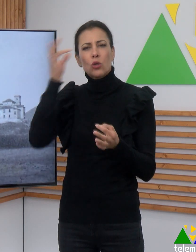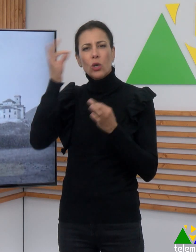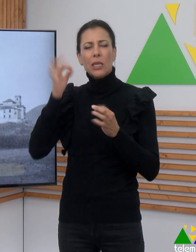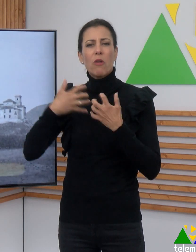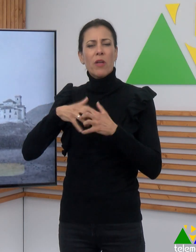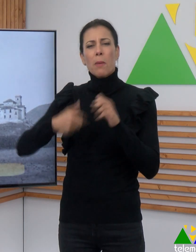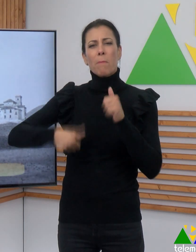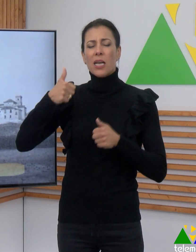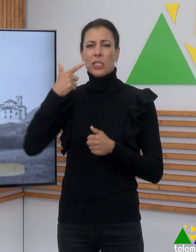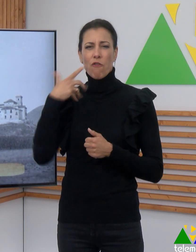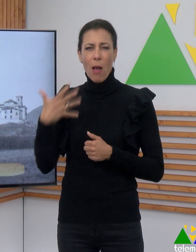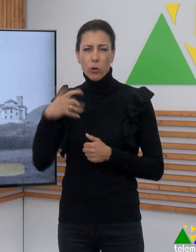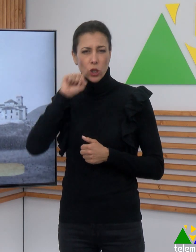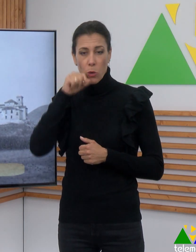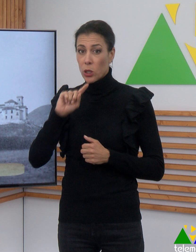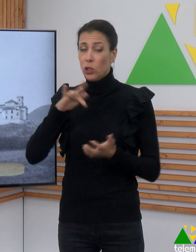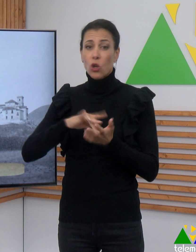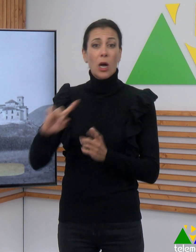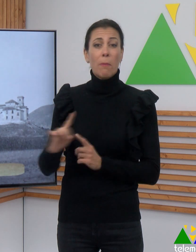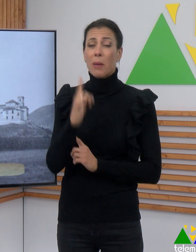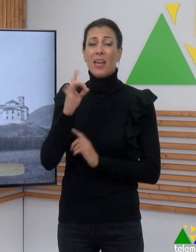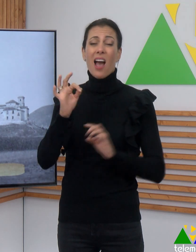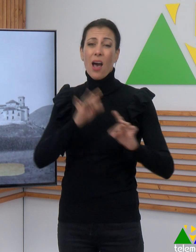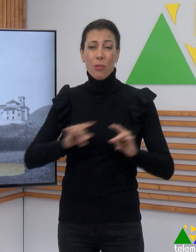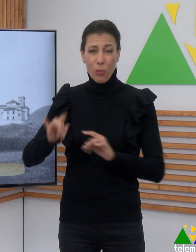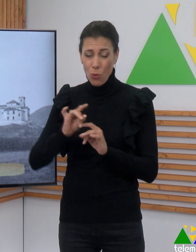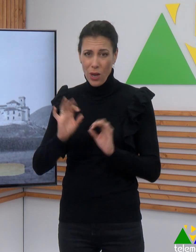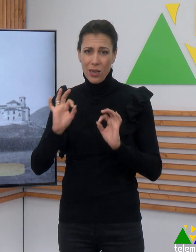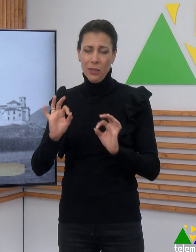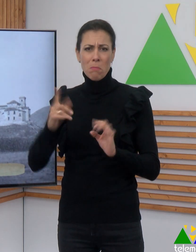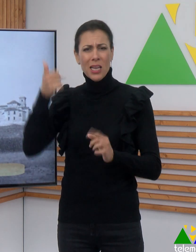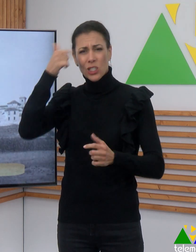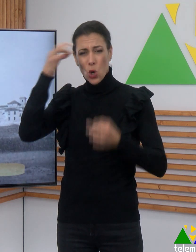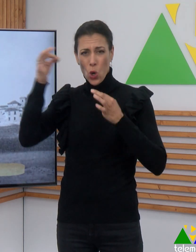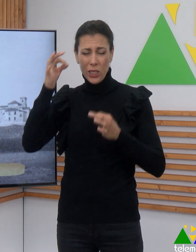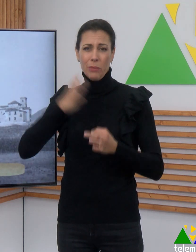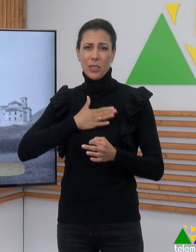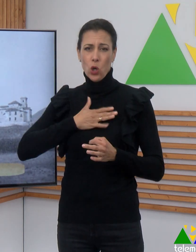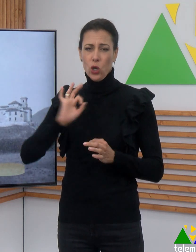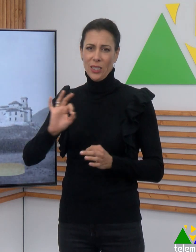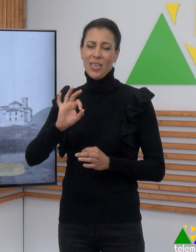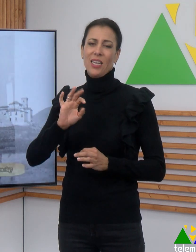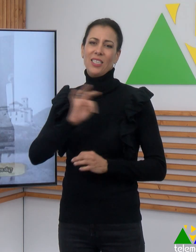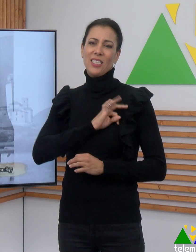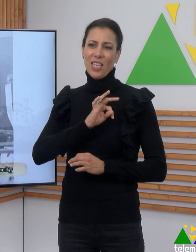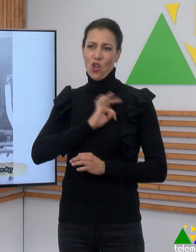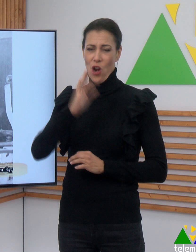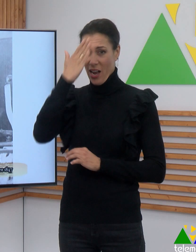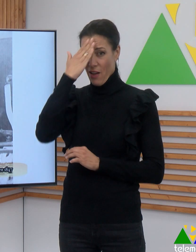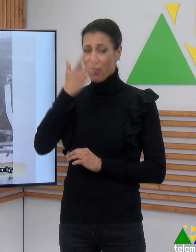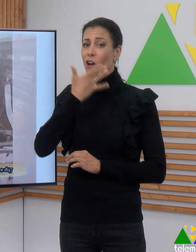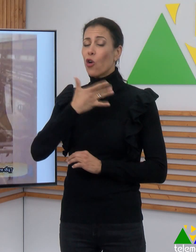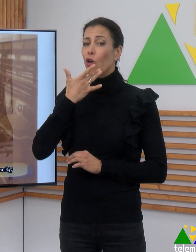fábrica más famosa motrileña, la primera fábrica de azúcar, como era concretamente nuestra señora de la cabeza, conocida como